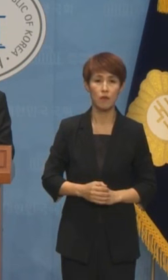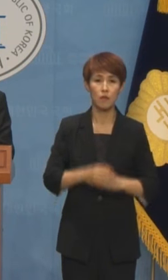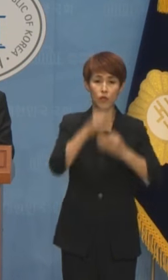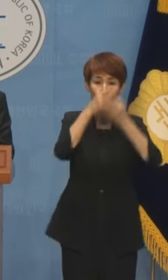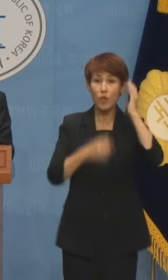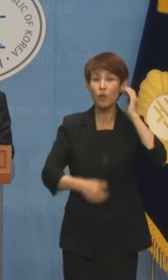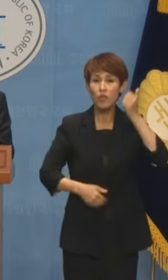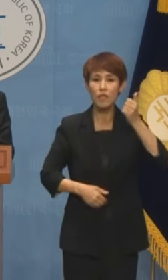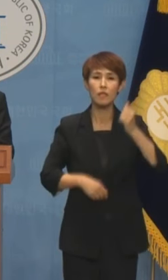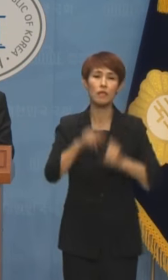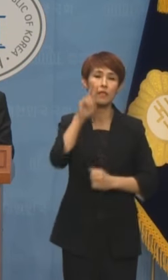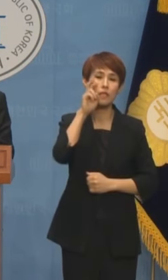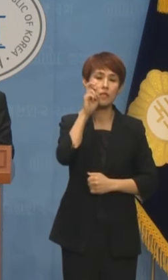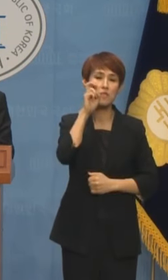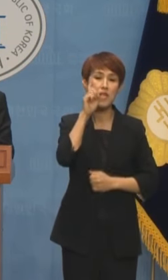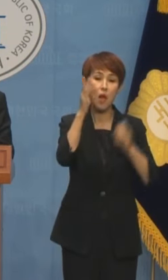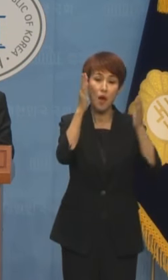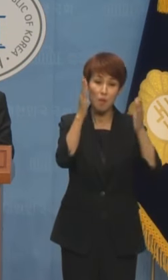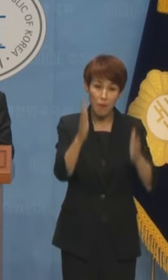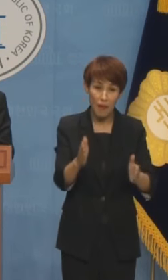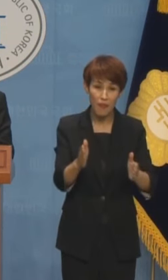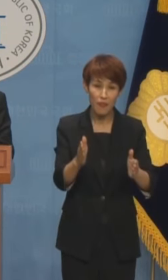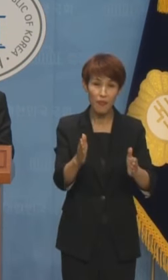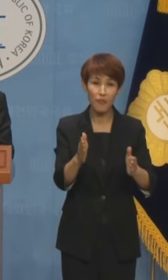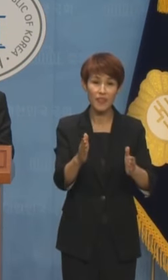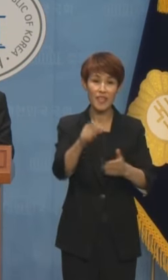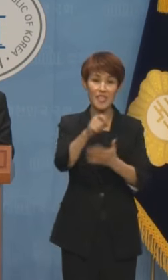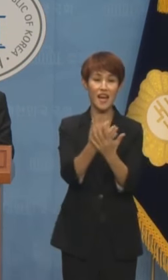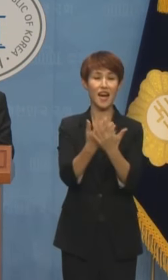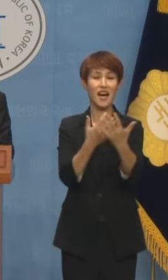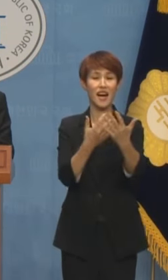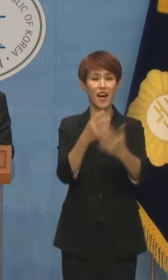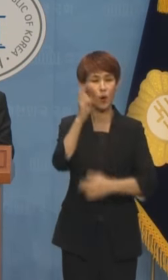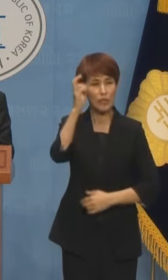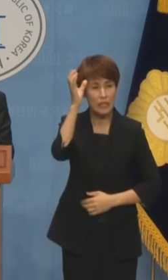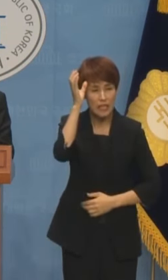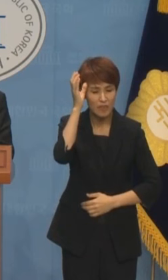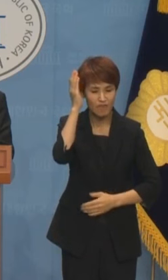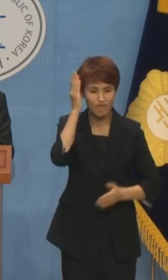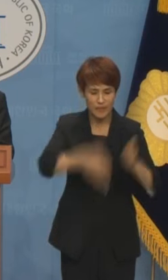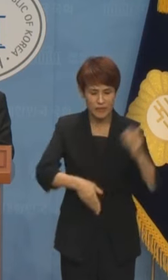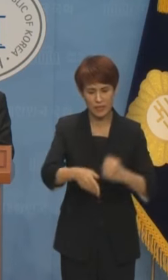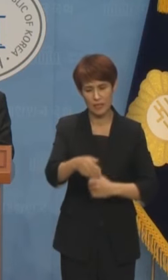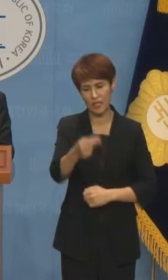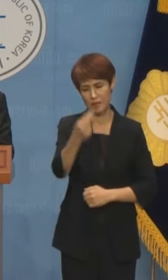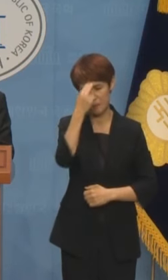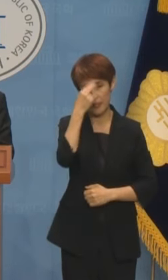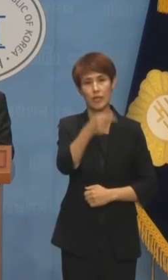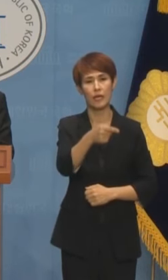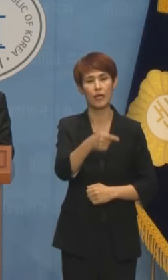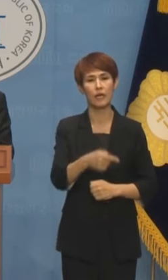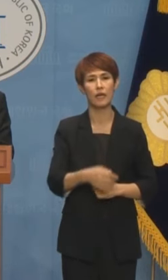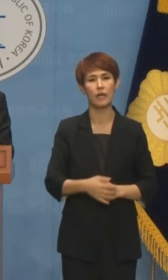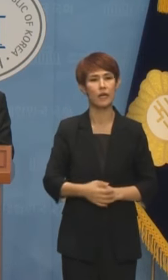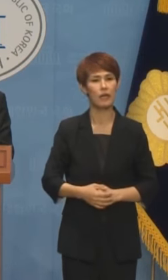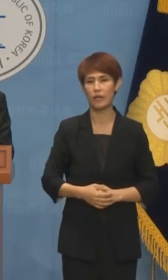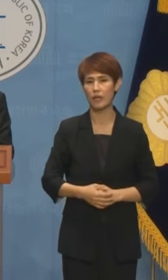대통령이 21개월 만에 기자회견을 했지만 혹시나가 역시나였던 답답한 맹탕으로